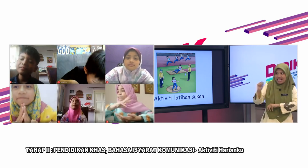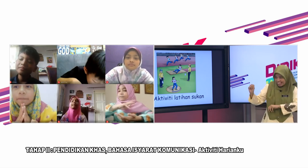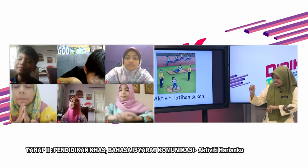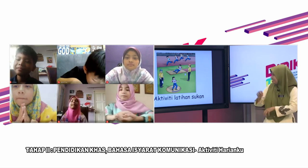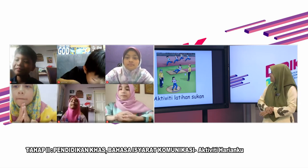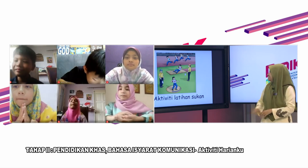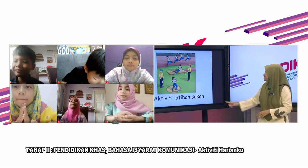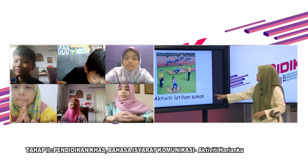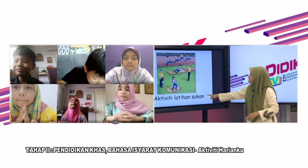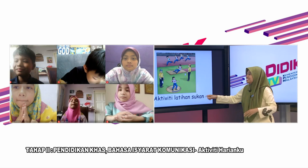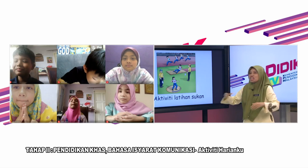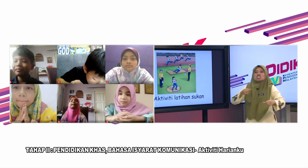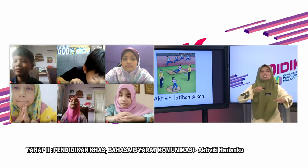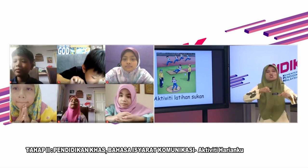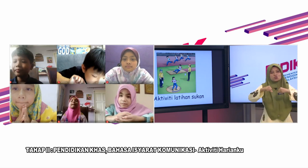Latihan.